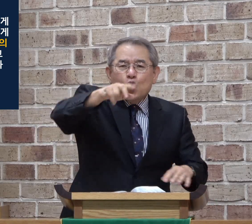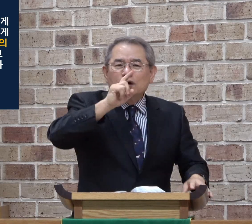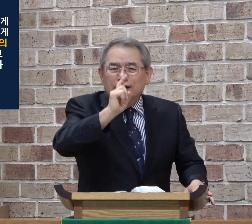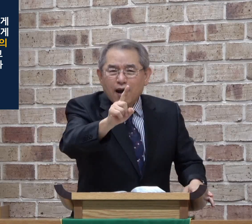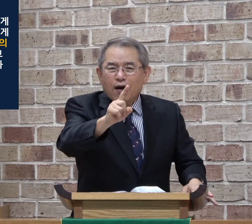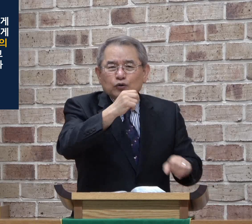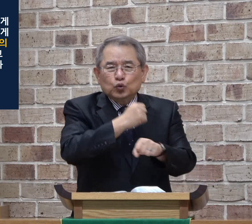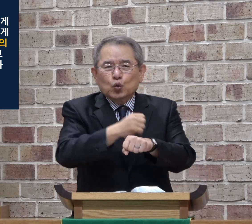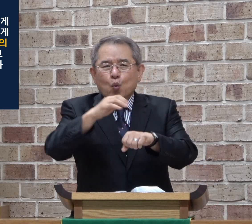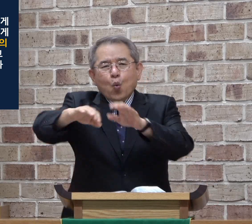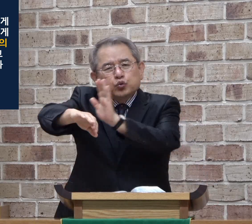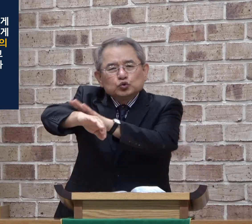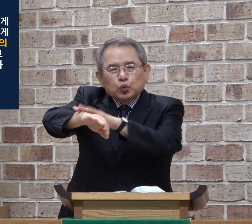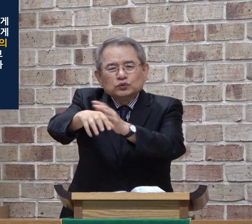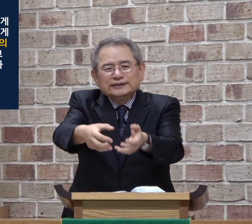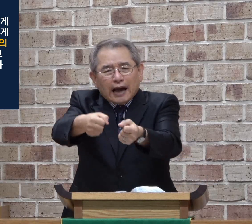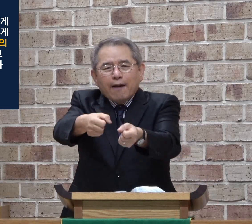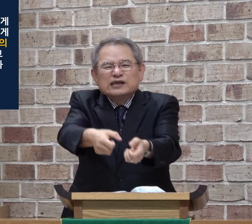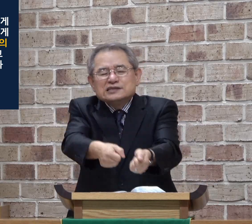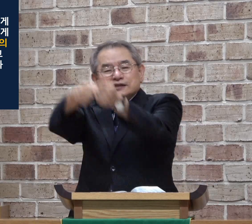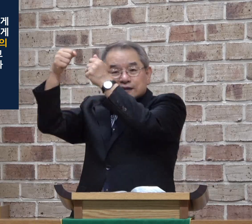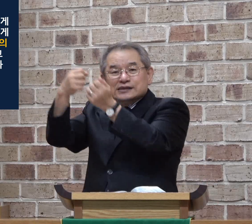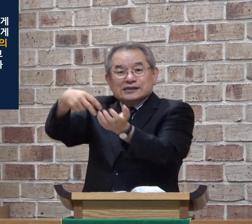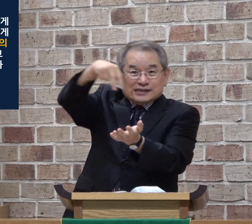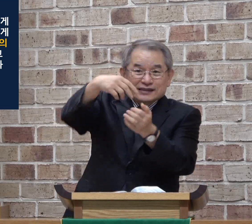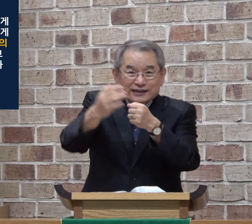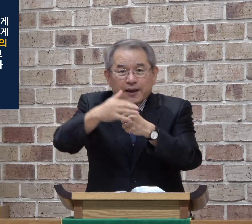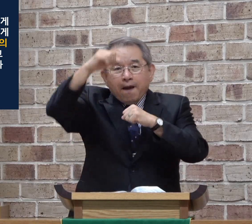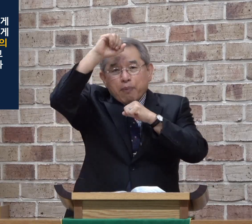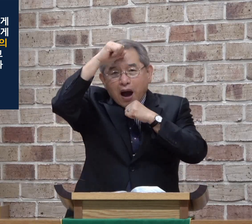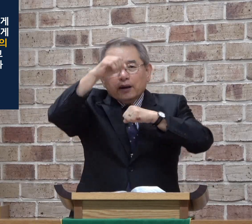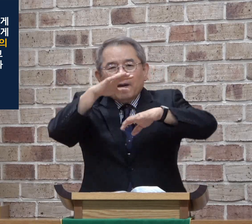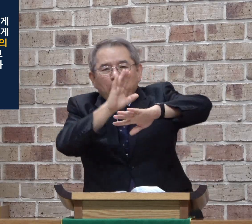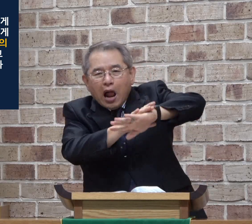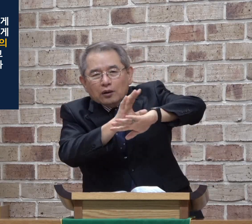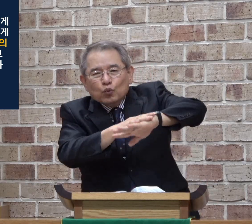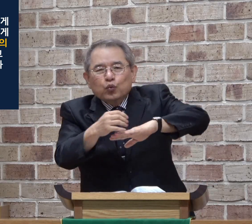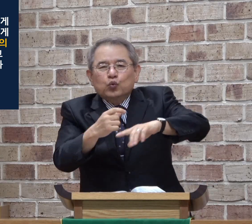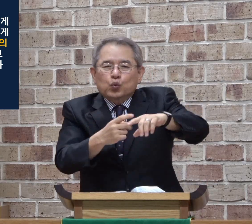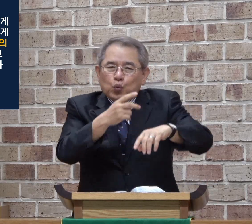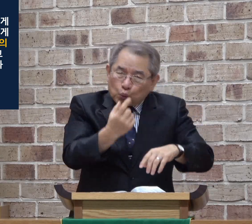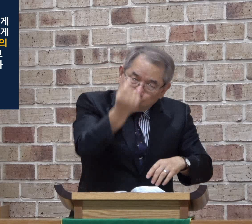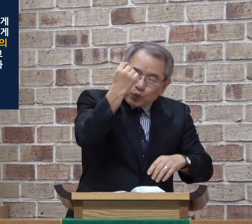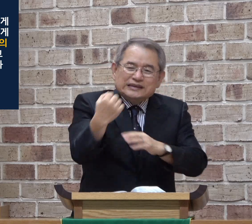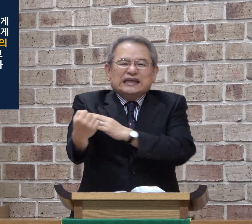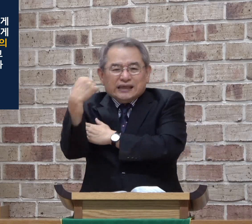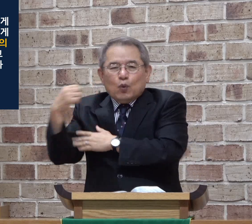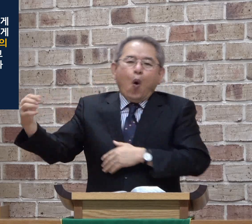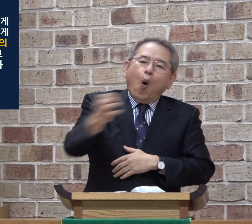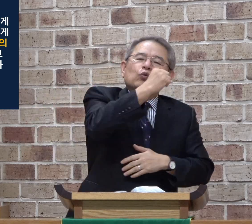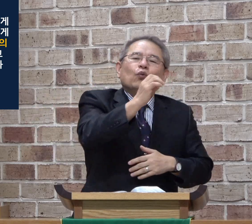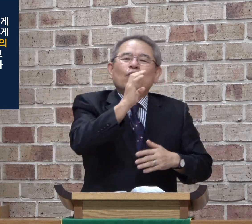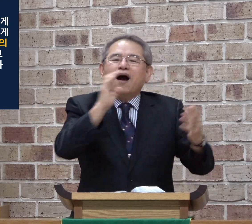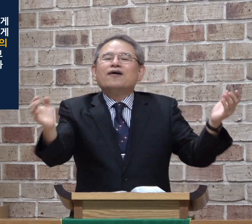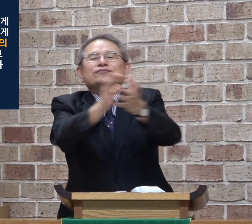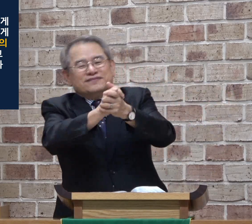있는 이것을 내게 주노니 나사렛 예수 그리스도의 이름으로 일어나 걸으라 하고 오른손을 잡아 일으키니